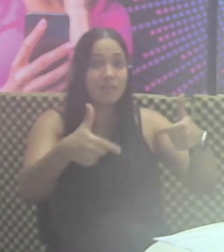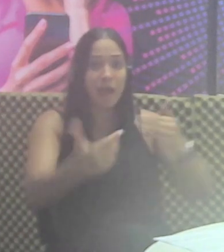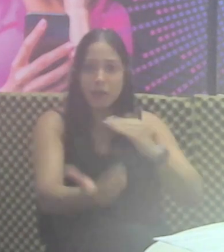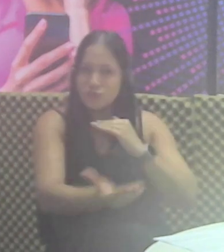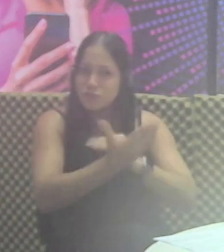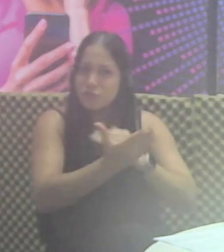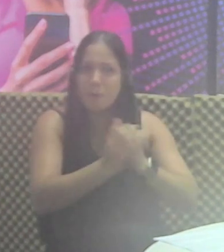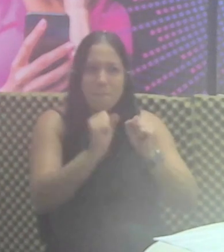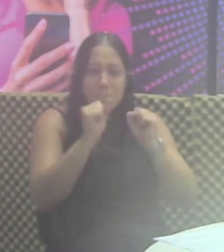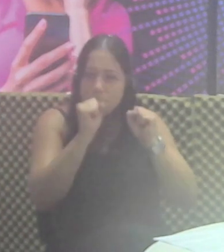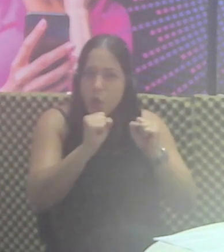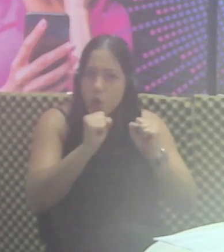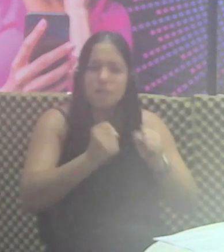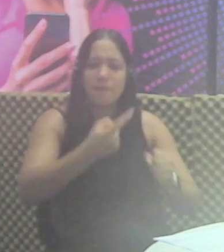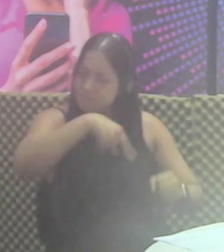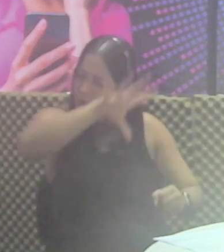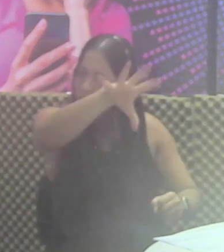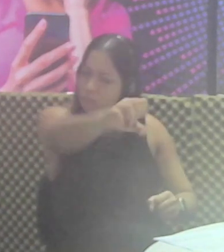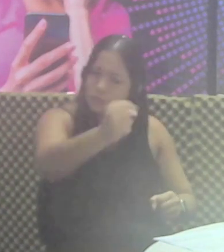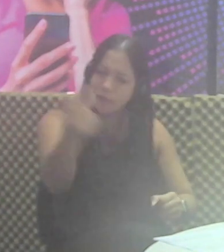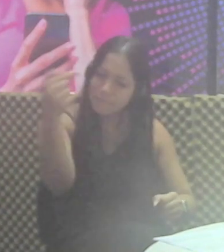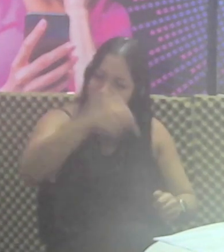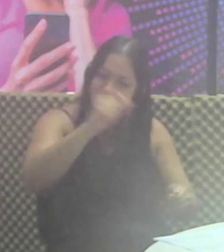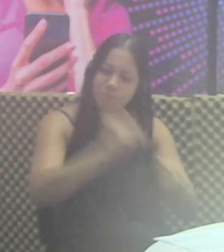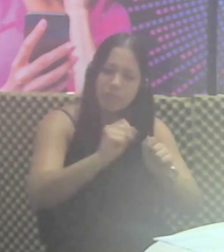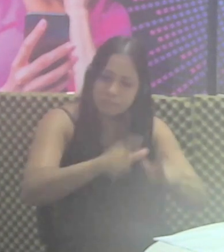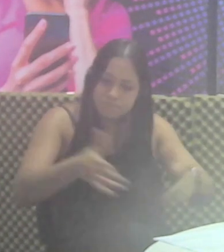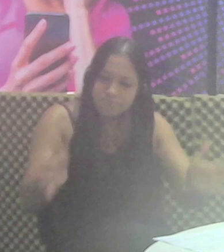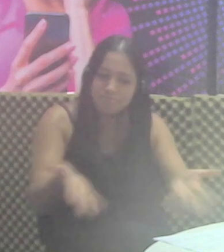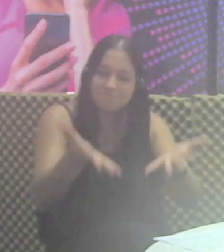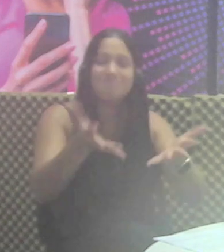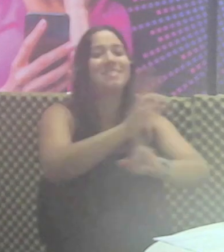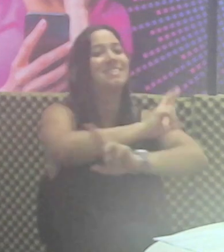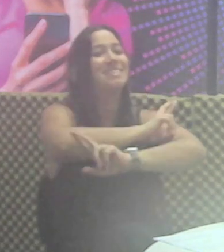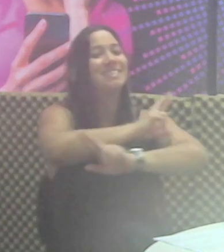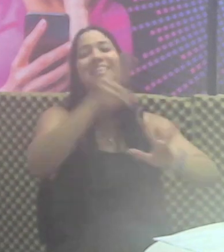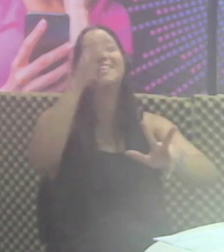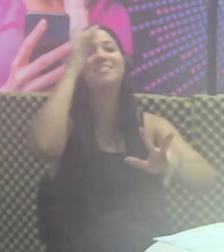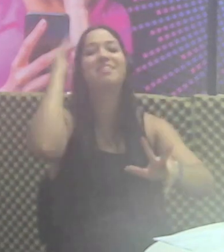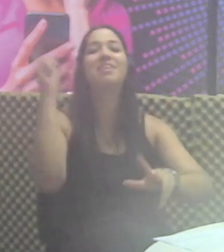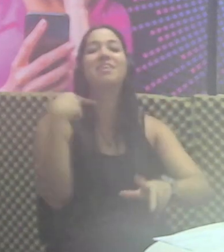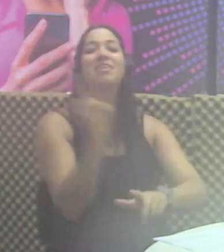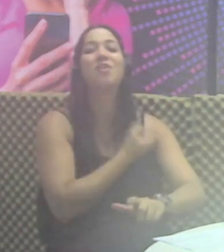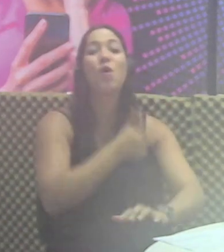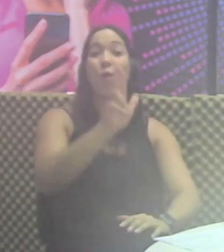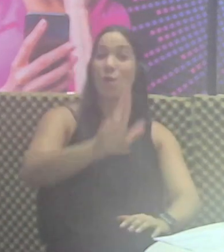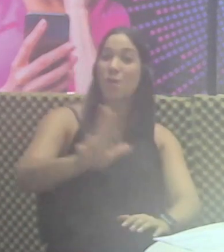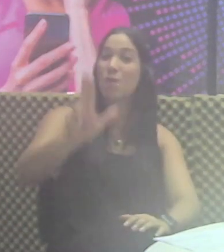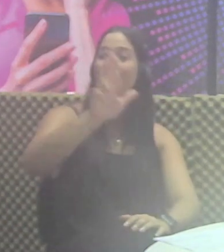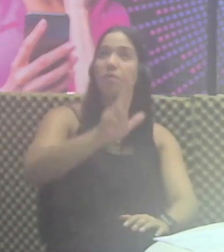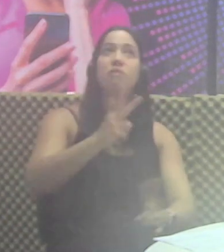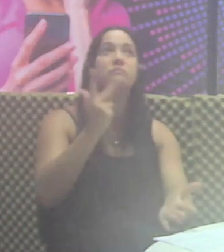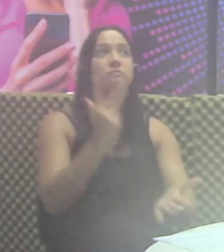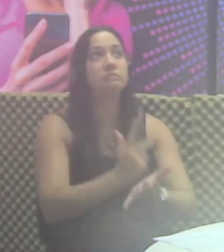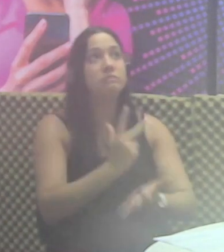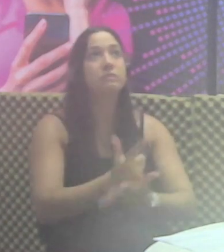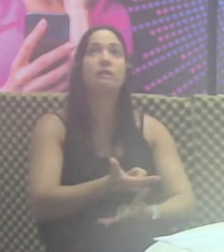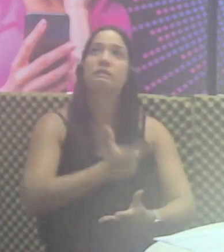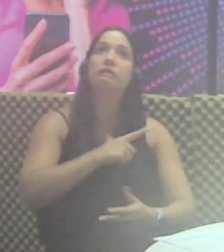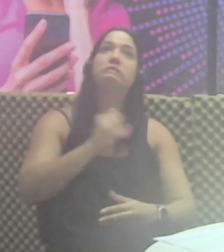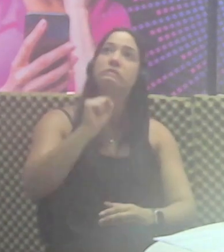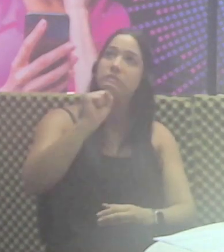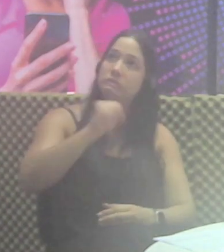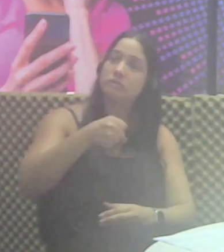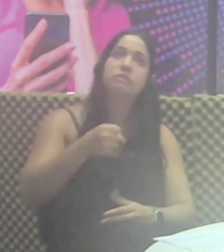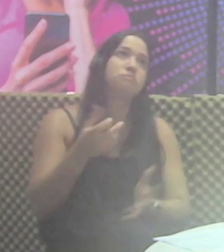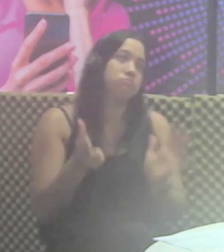contribuir minimamente, ele manda buscar e manda fazer. Isso faz muita diferença e coloca Uberlândia, apesar da gente ter transmissão, temos que